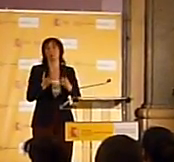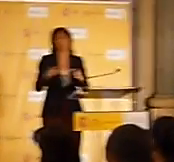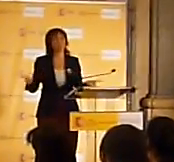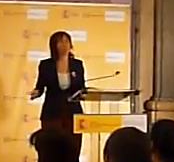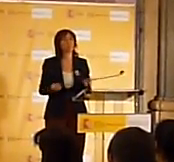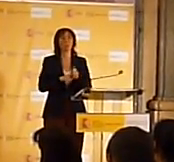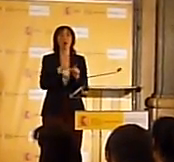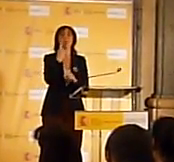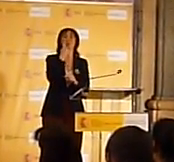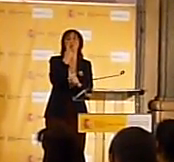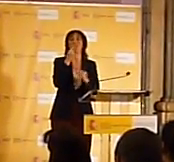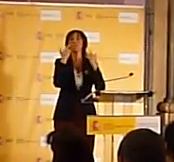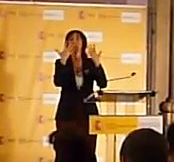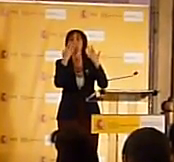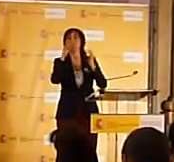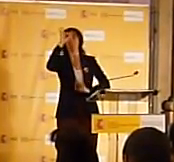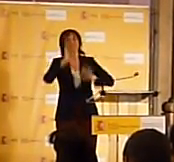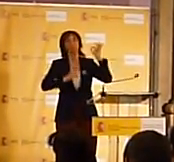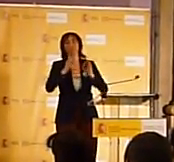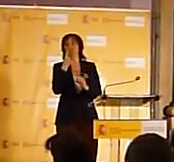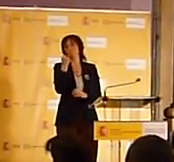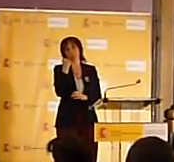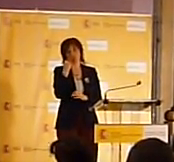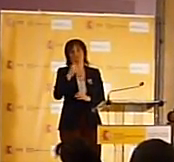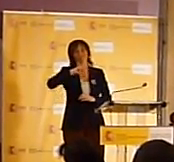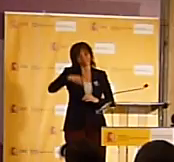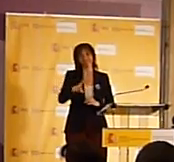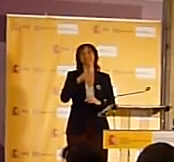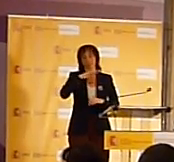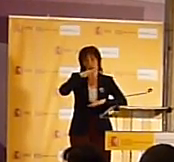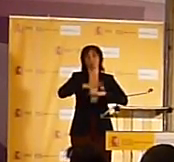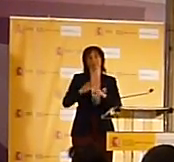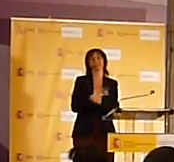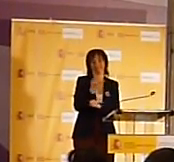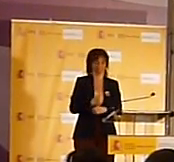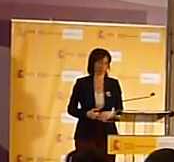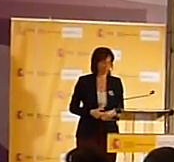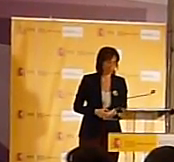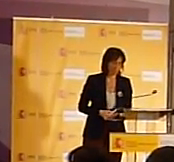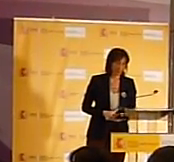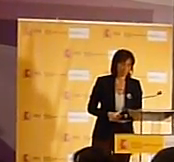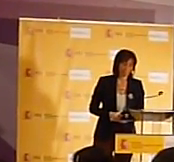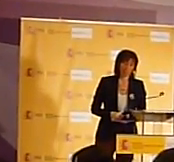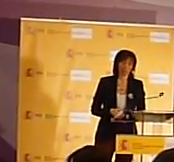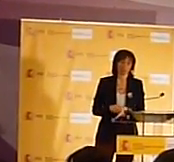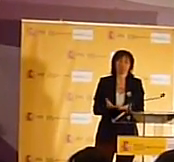para todos los hombres y mujeres, da igual el porcentaje, sea un 1, un 10, un 93 o un millón de personas. Tenemos que cubrir los